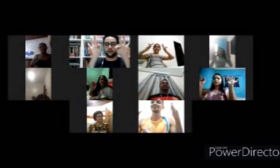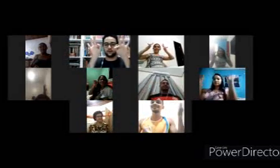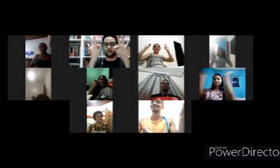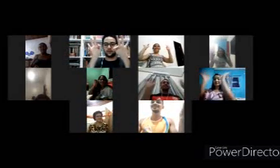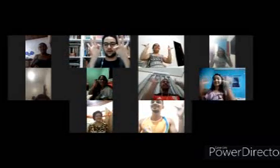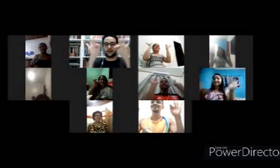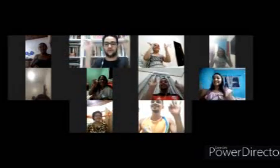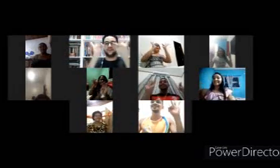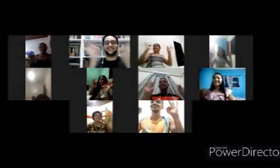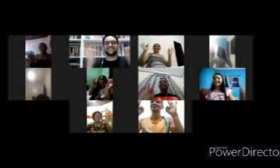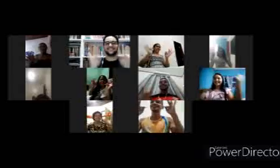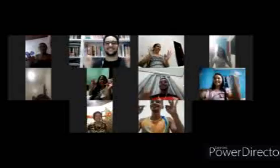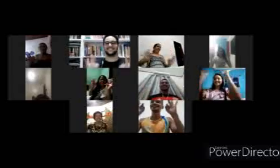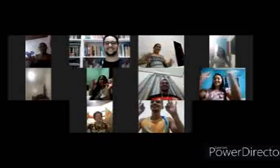Configuração de mão em F e